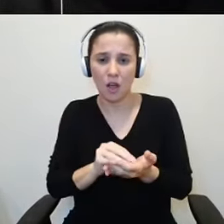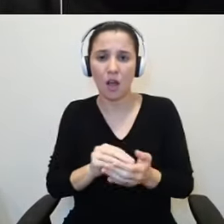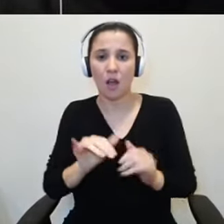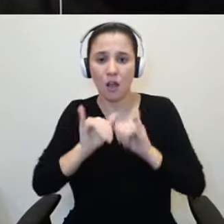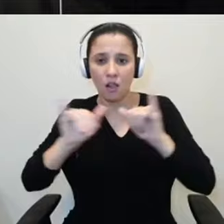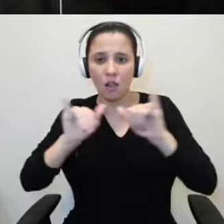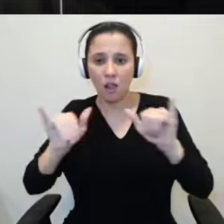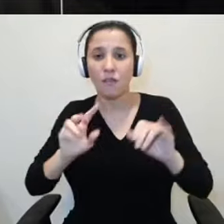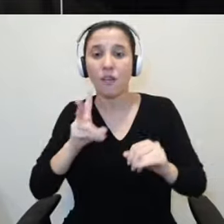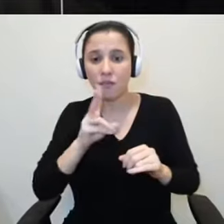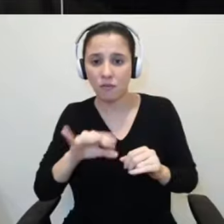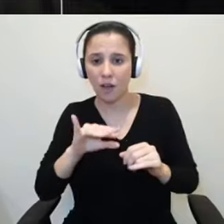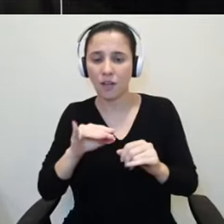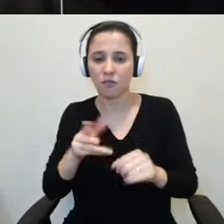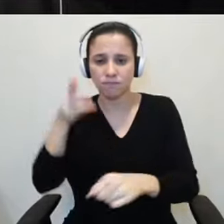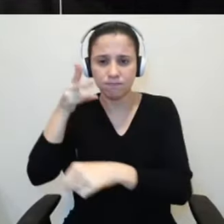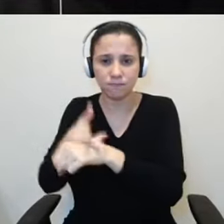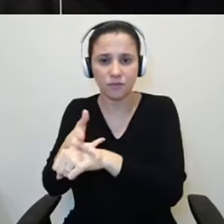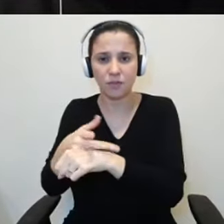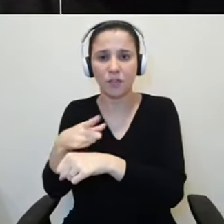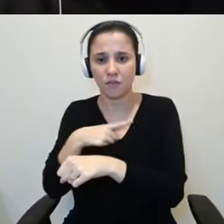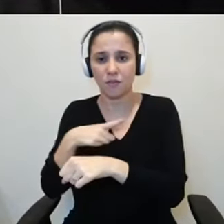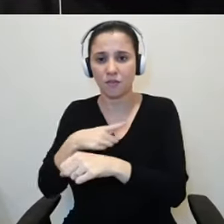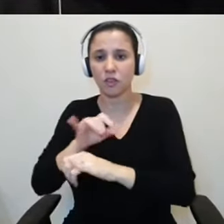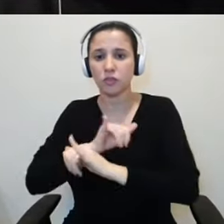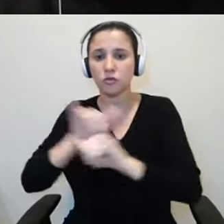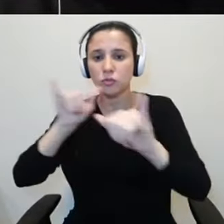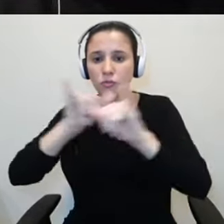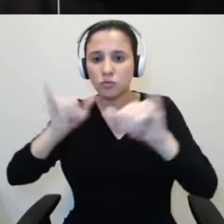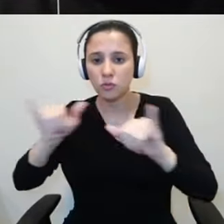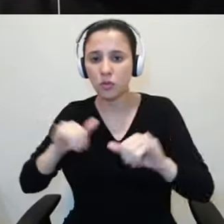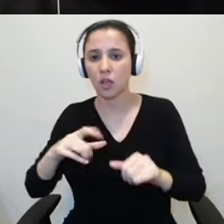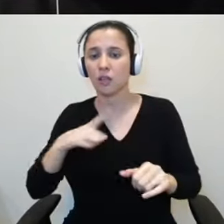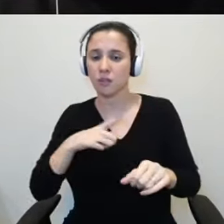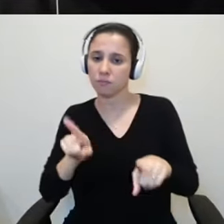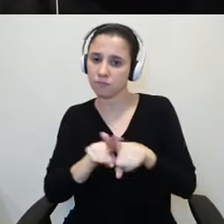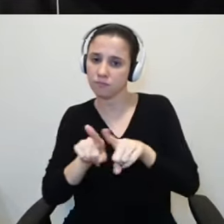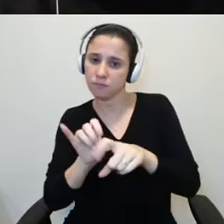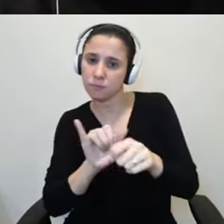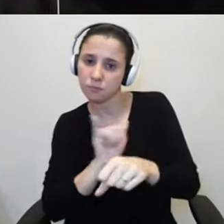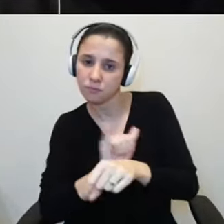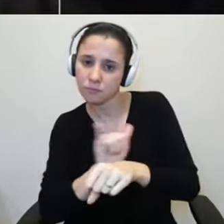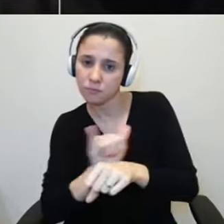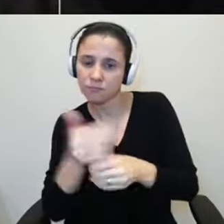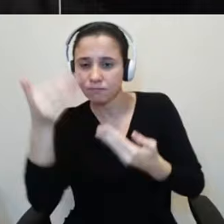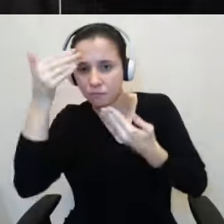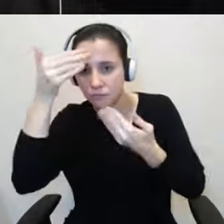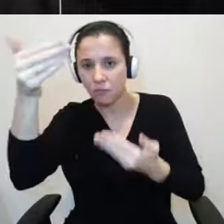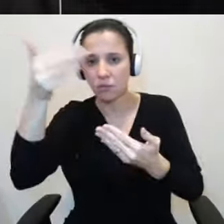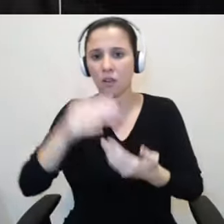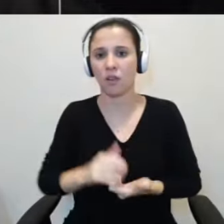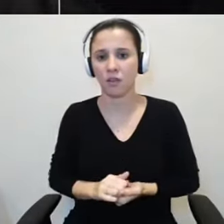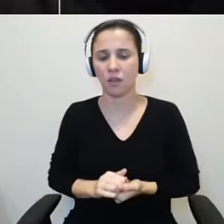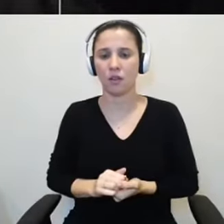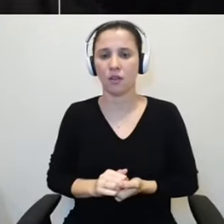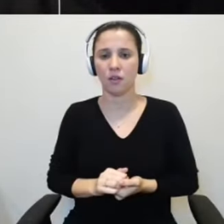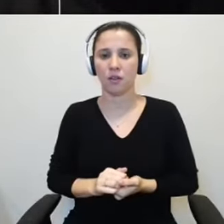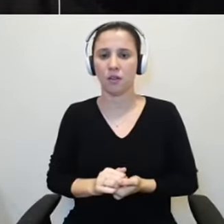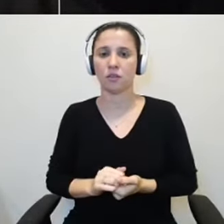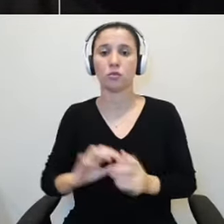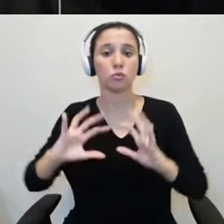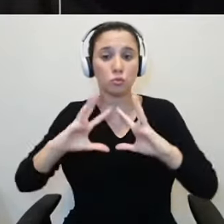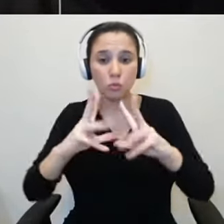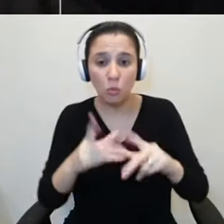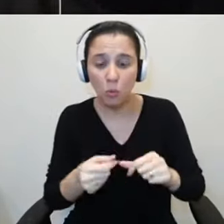salva. Então a gente vai divulgar isso no nosso YouTube. A gente agradece demais aí a presença de vocês,